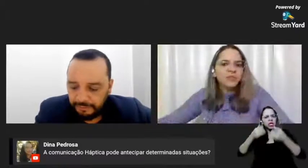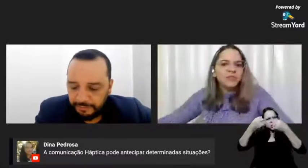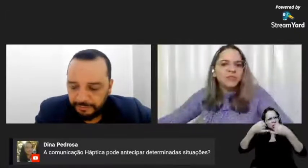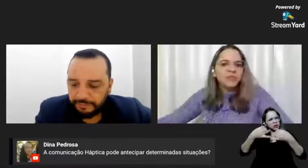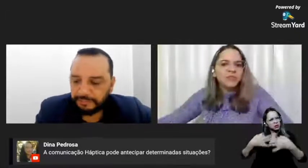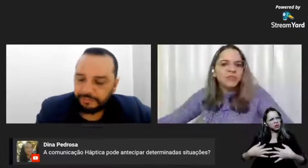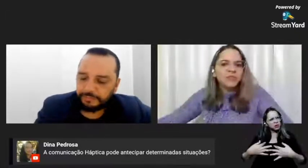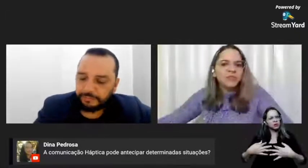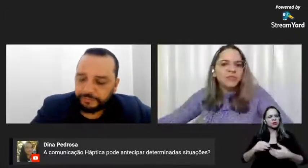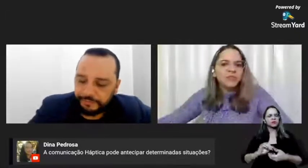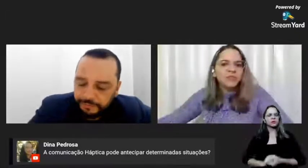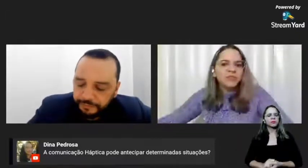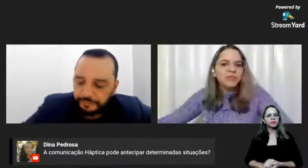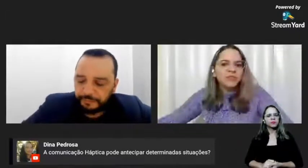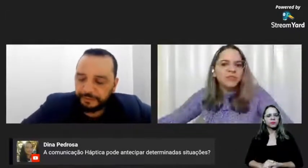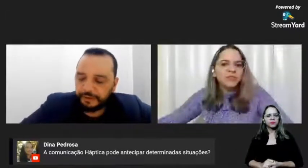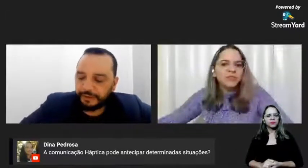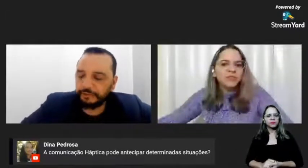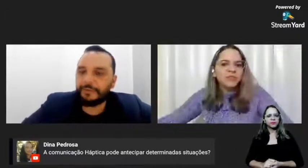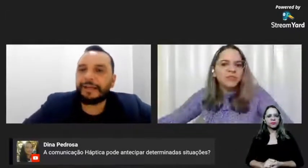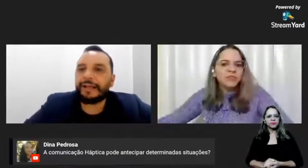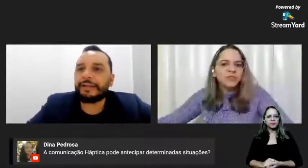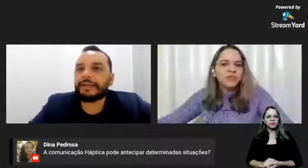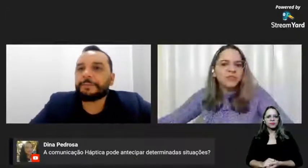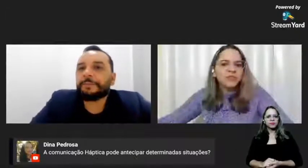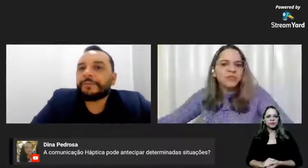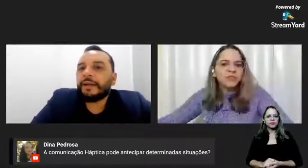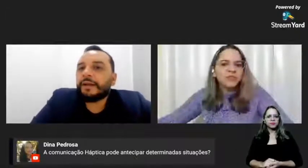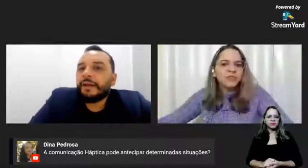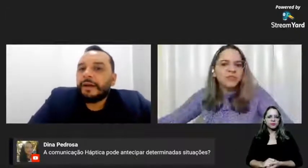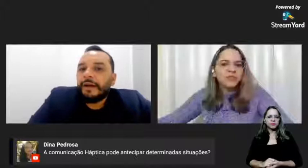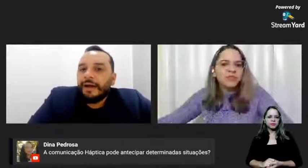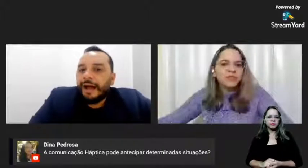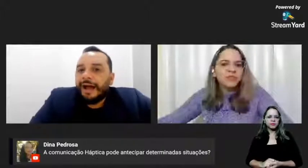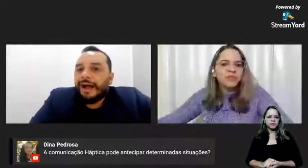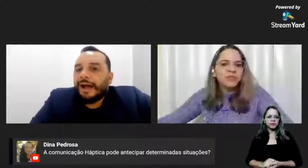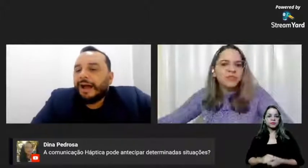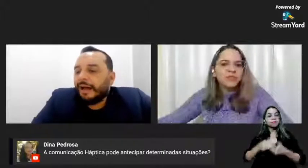nos assistindo agora. Então, vamos lá, Deise.